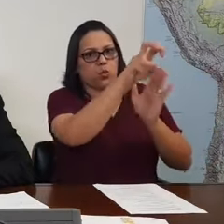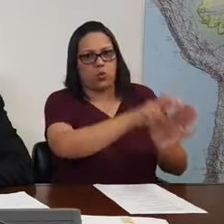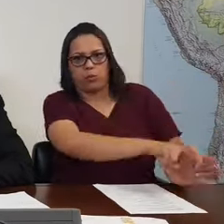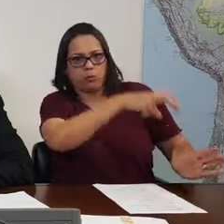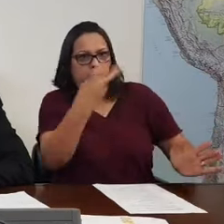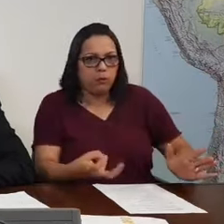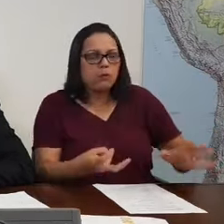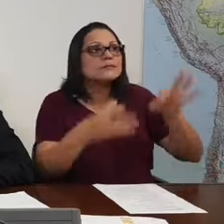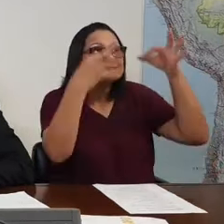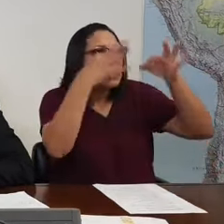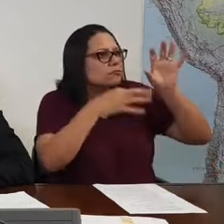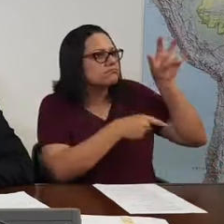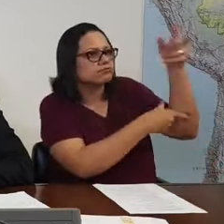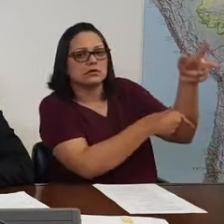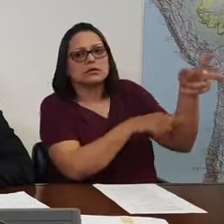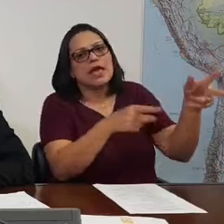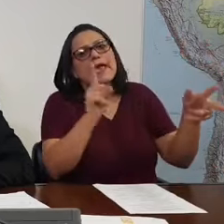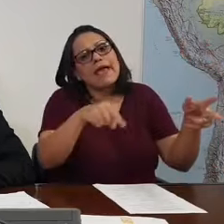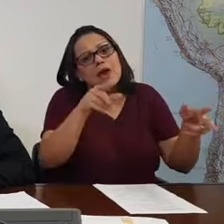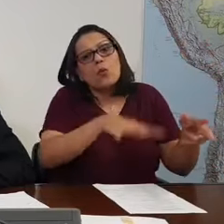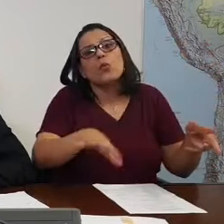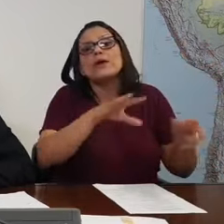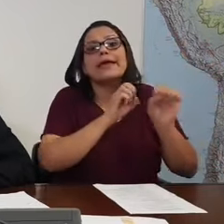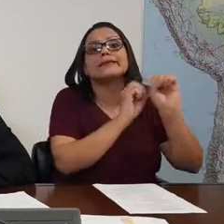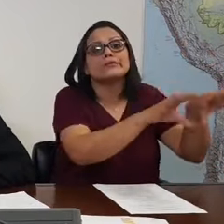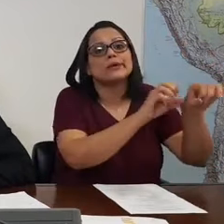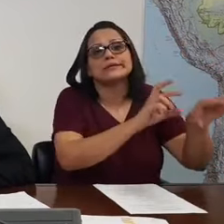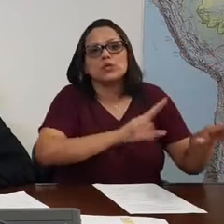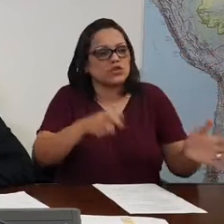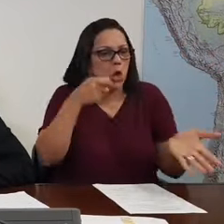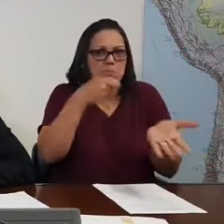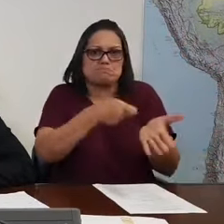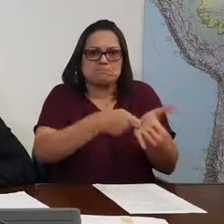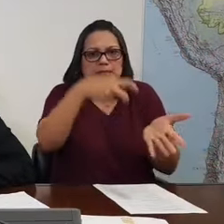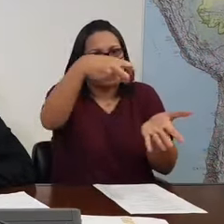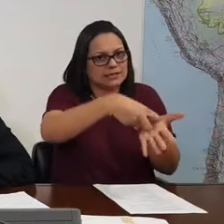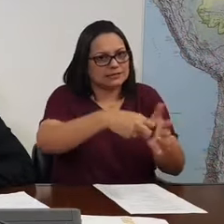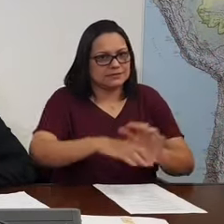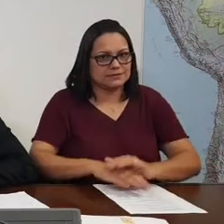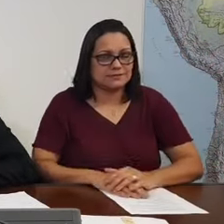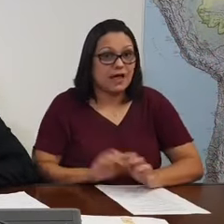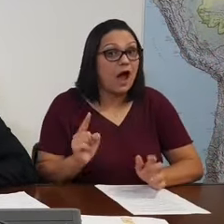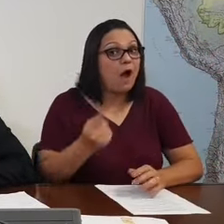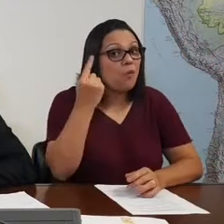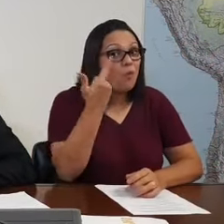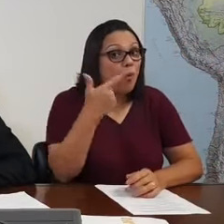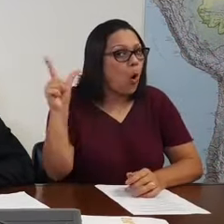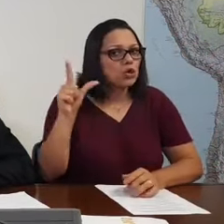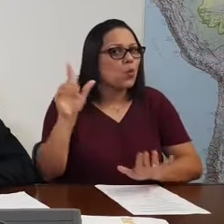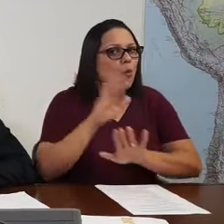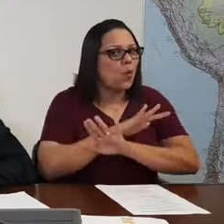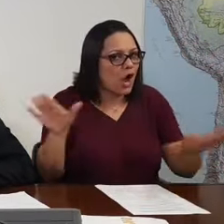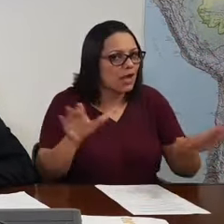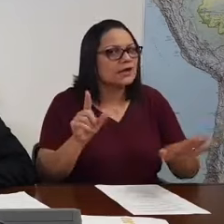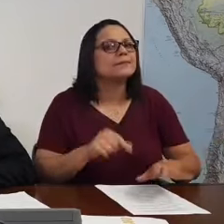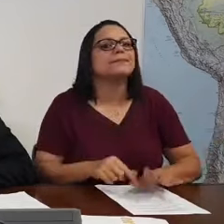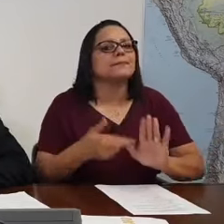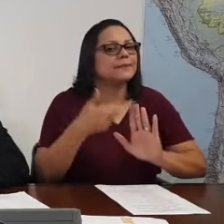para que cumpra o efeito educativo, não somente o punitivo. Também nós botamos um ponto final, porque era uma